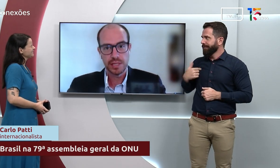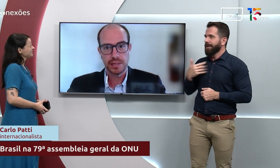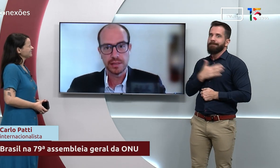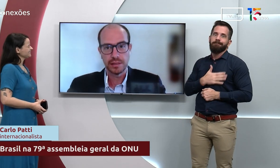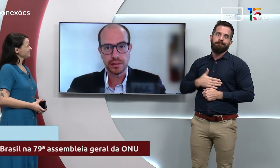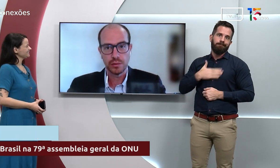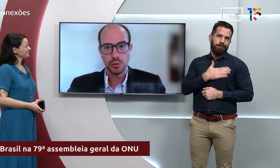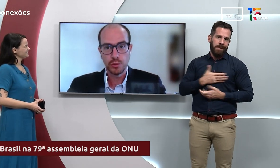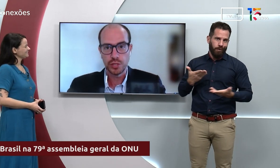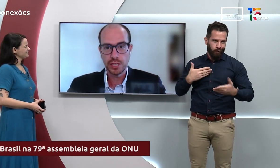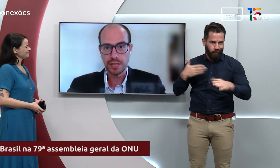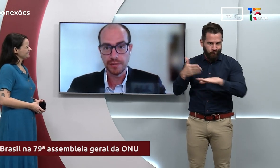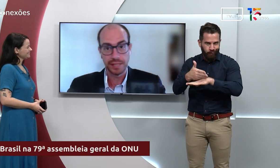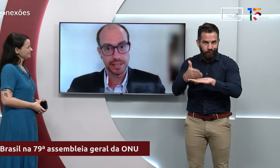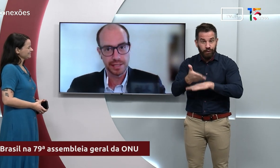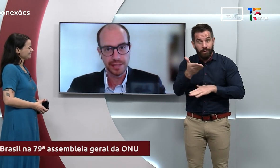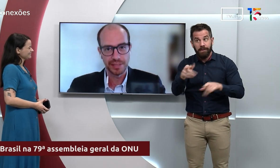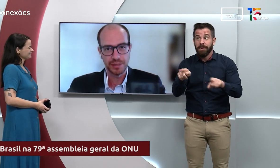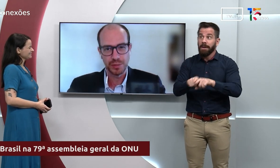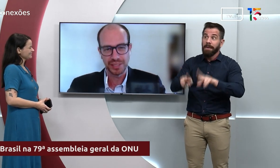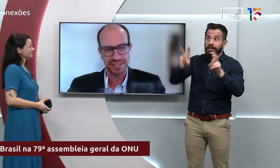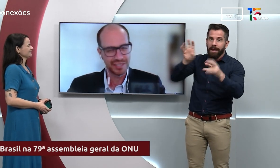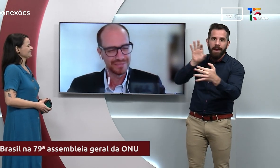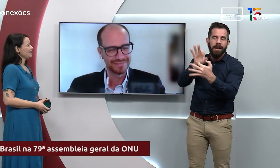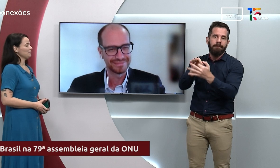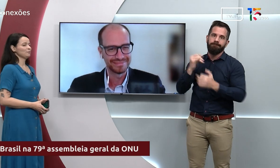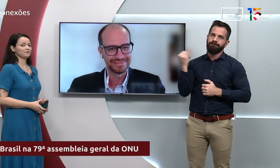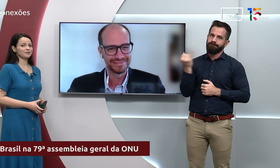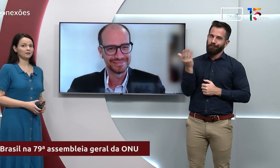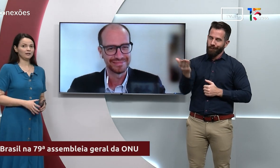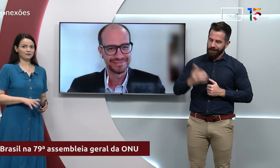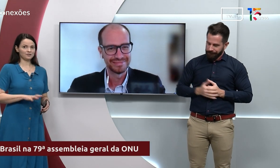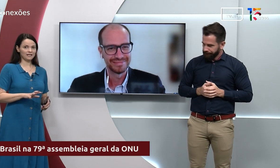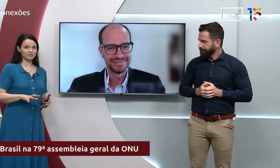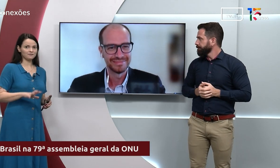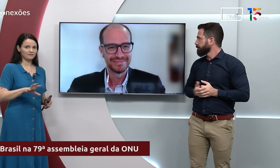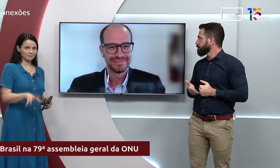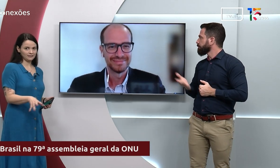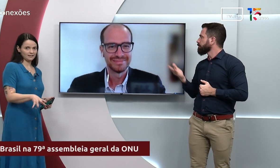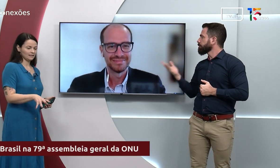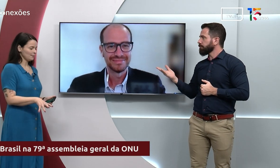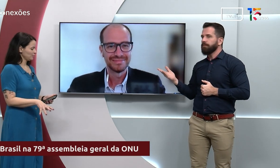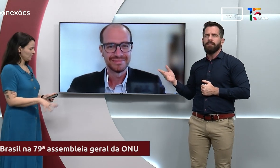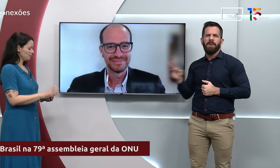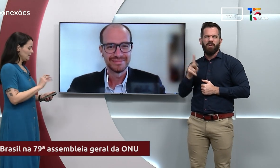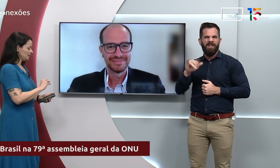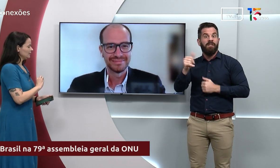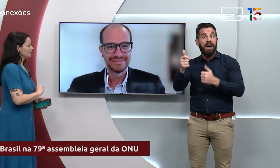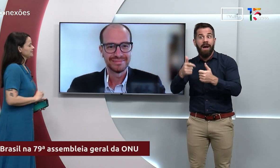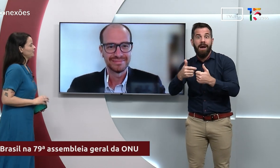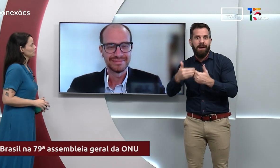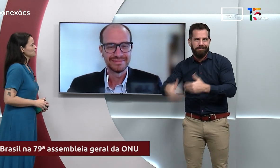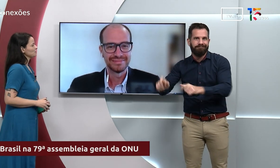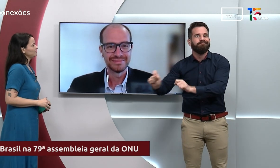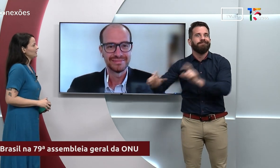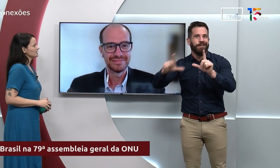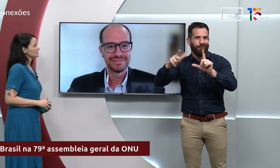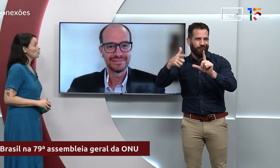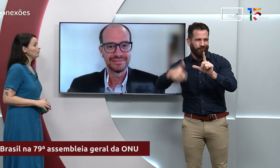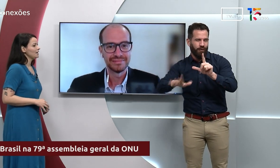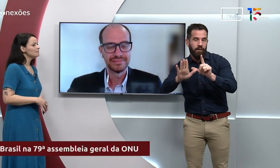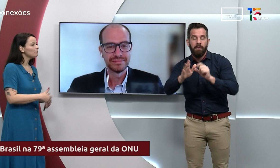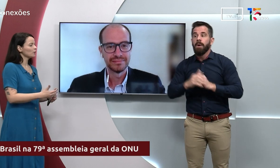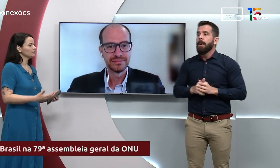vocês hoje e falar desse tema tão importante. Bom, professor, já que a gente vai ver a matéria daqui a pouquinho, queria que inicialmente o senhor